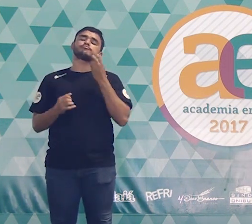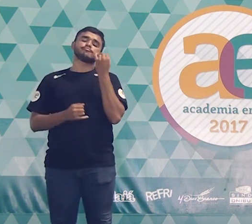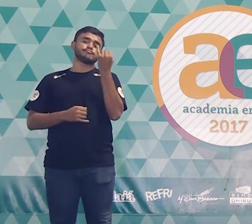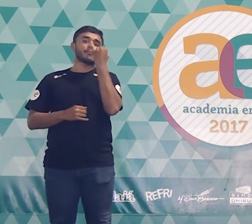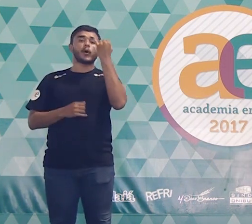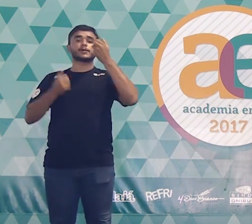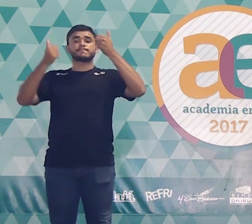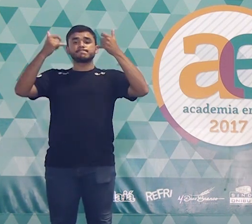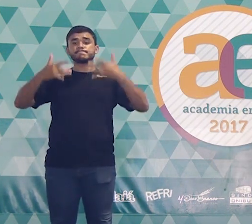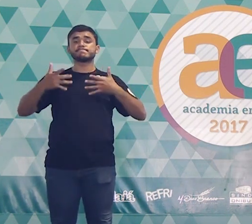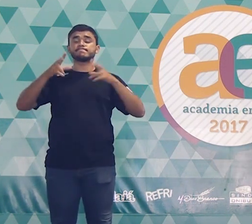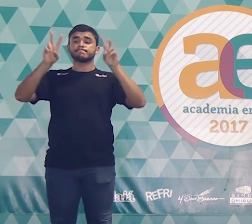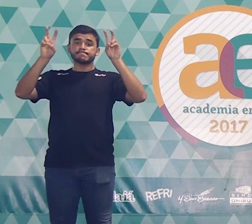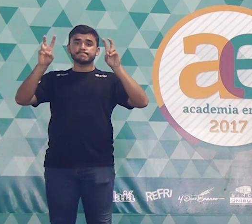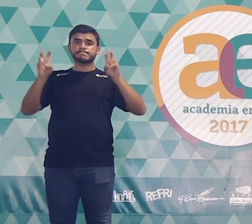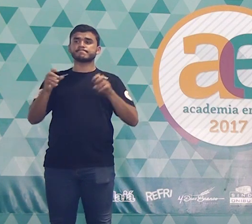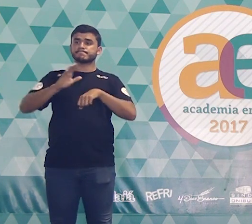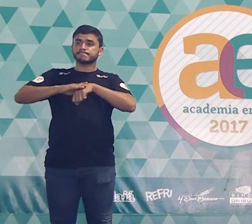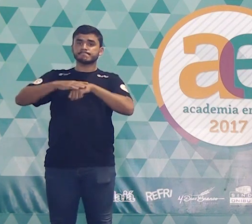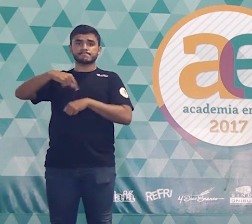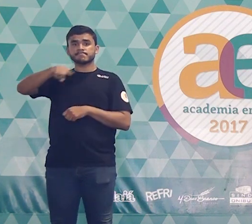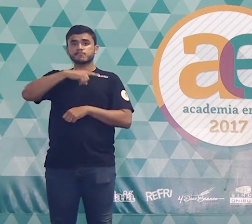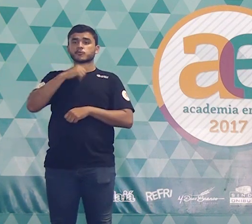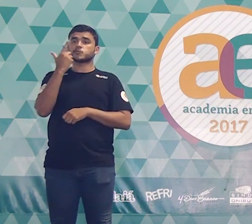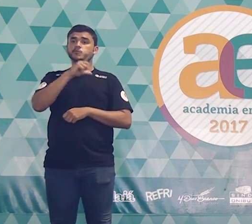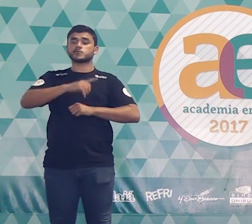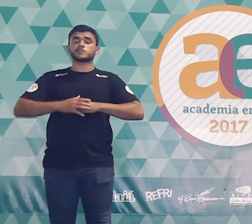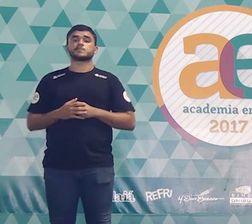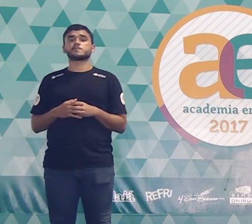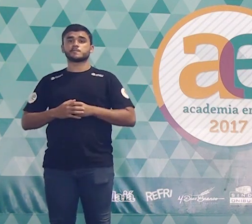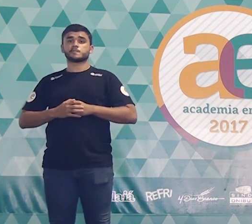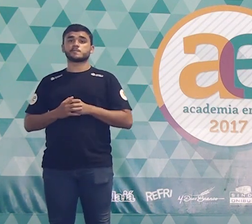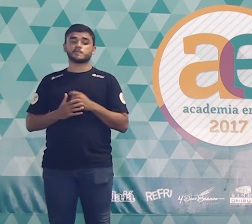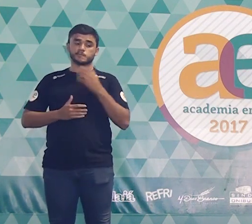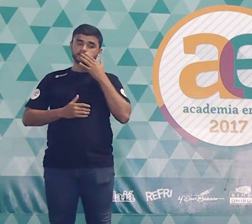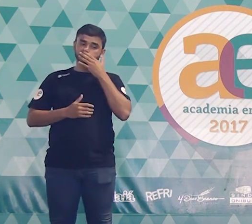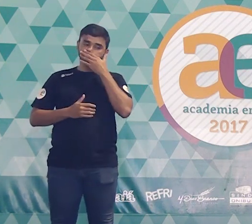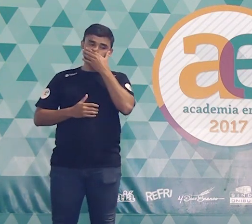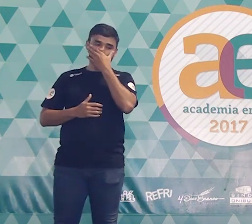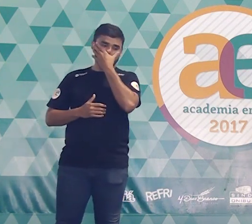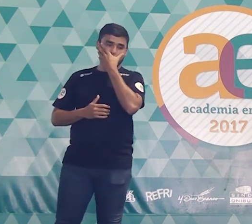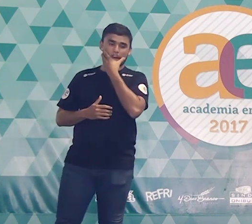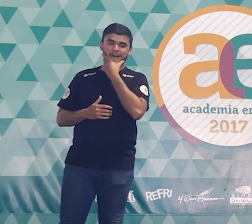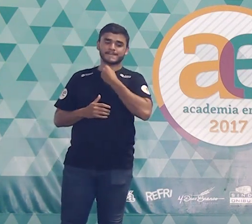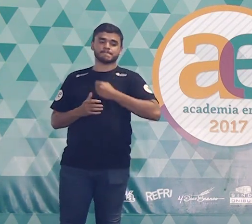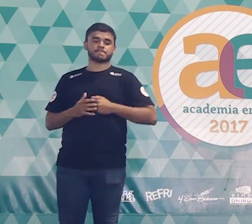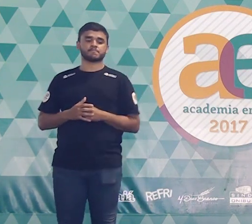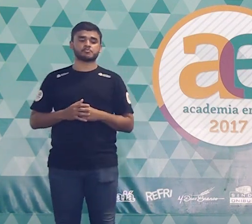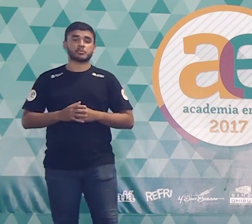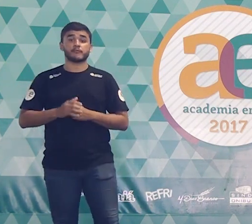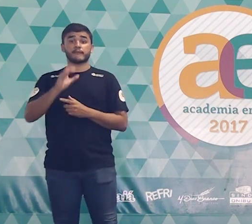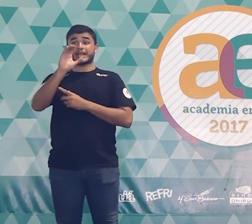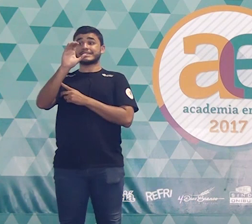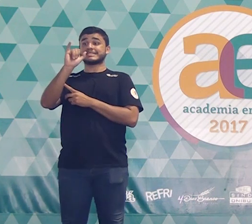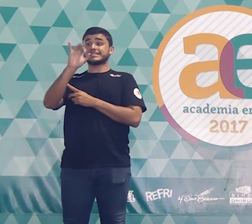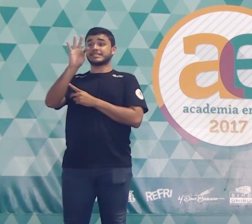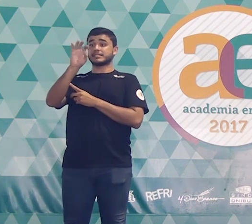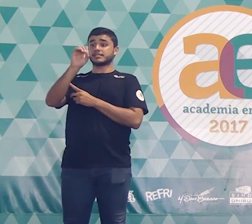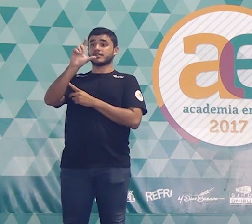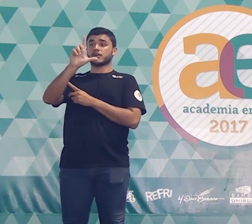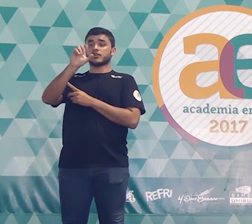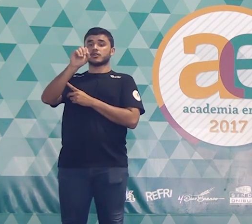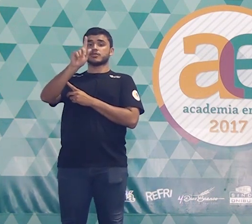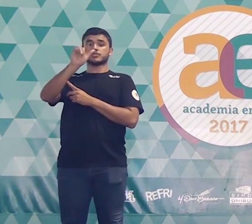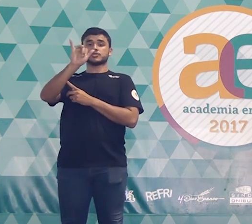para que a gente consiga ter sucesso nessa prova. Então vamos começar. Gente, a citologia é a parte